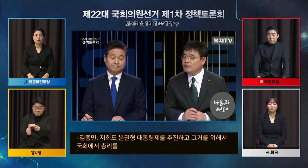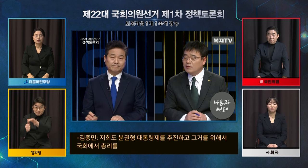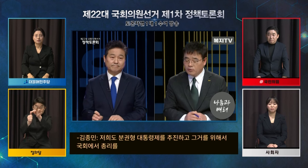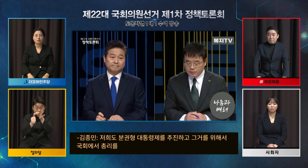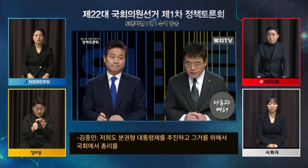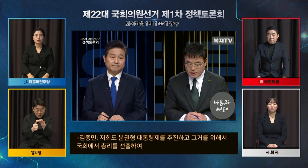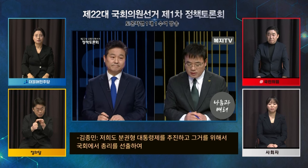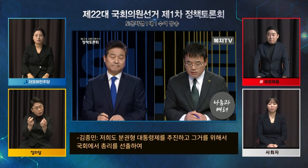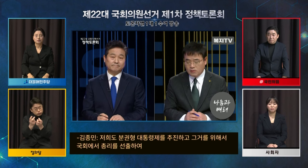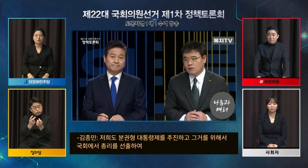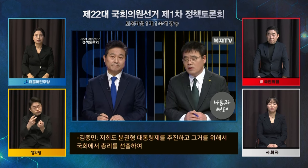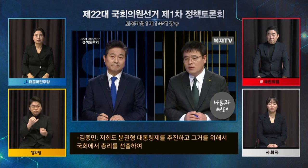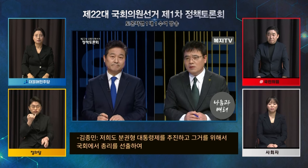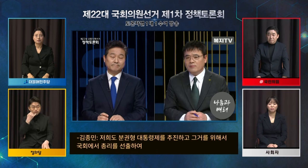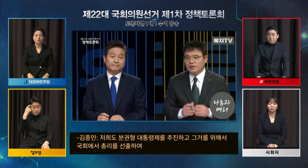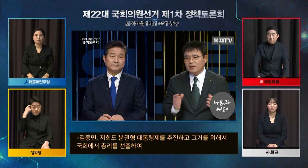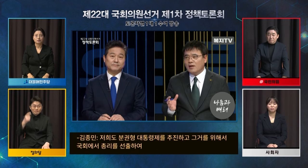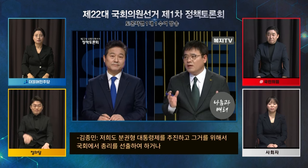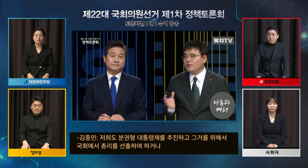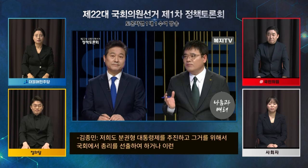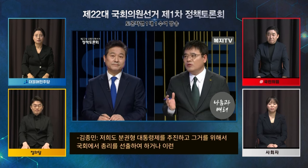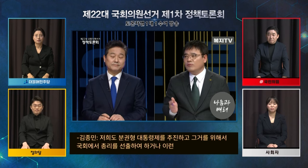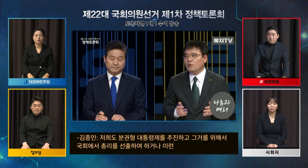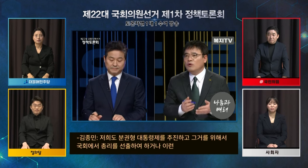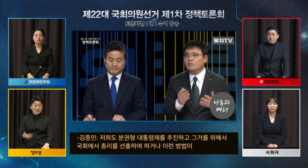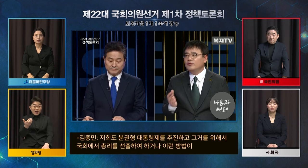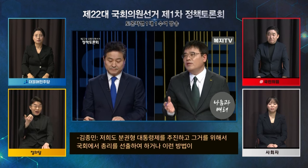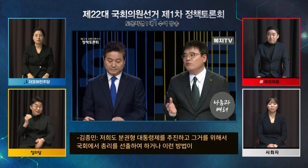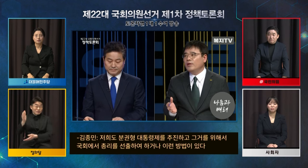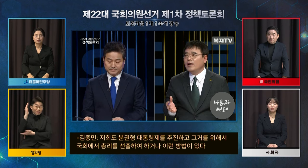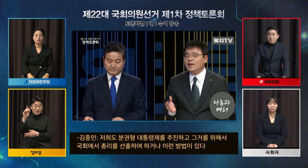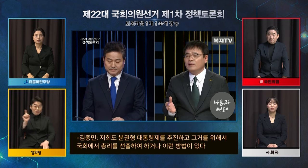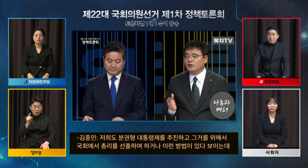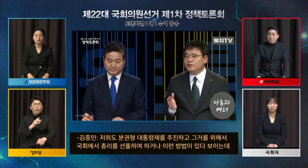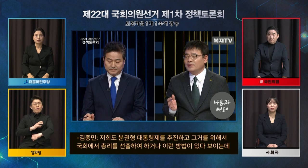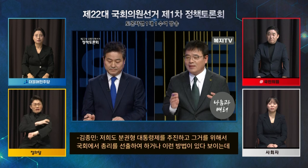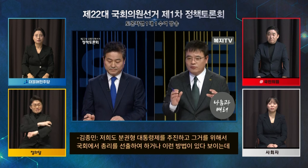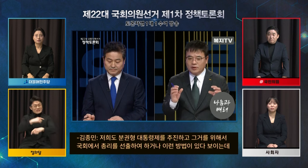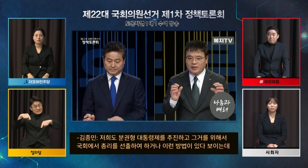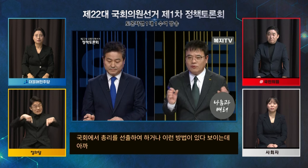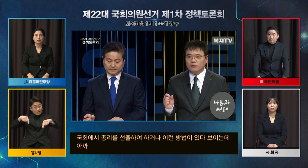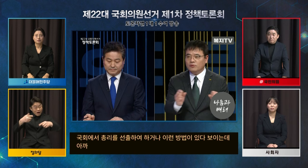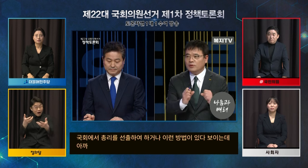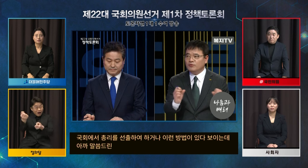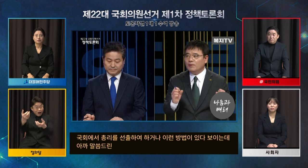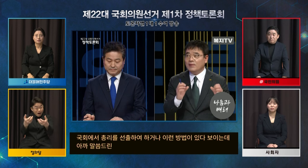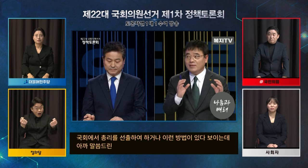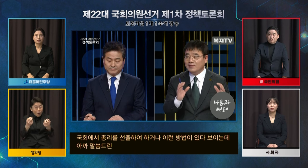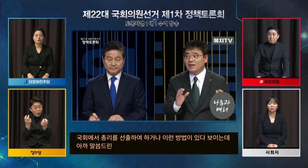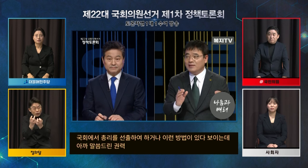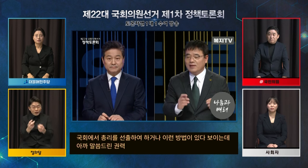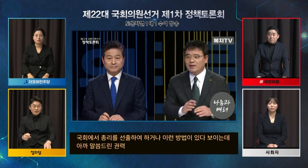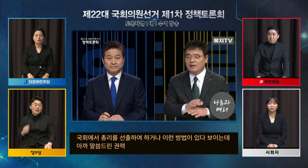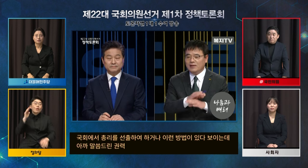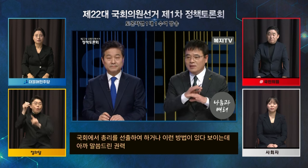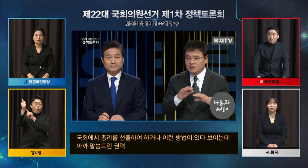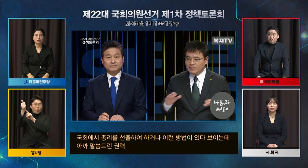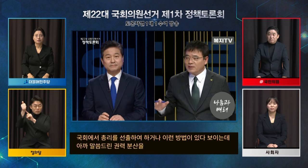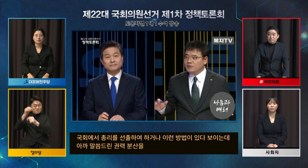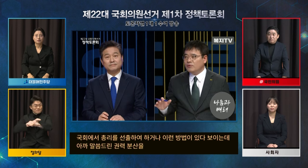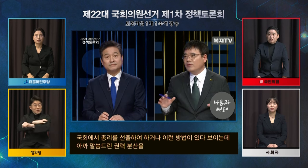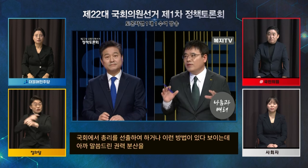가지 방법이 있으리라고 보여지는데 이런 거 그다음에 특히나 아까 말씀드렸던 권력 분산을 위한 것은 단순히 대통령제의 분산만이 있는 게 아니라